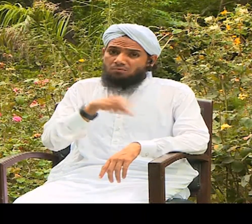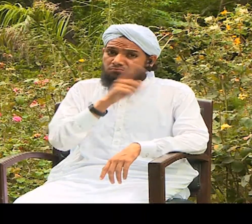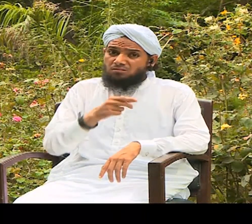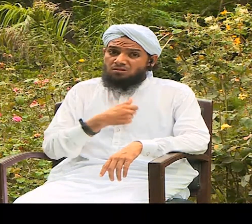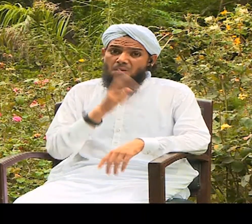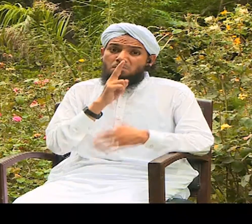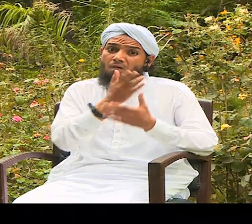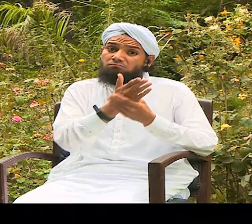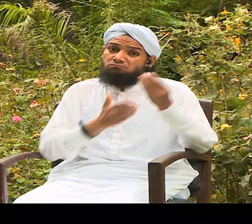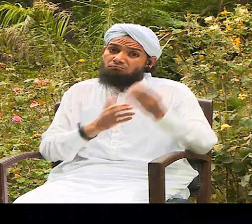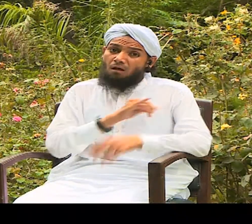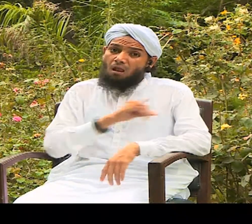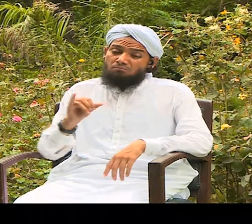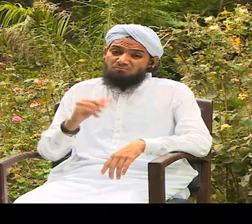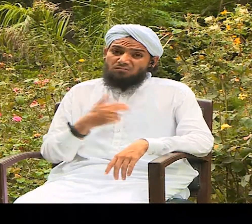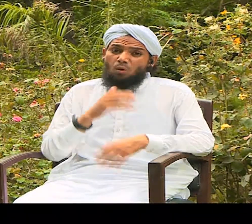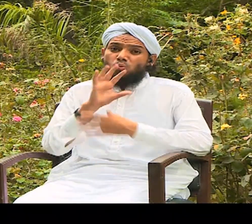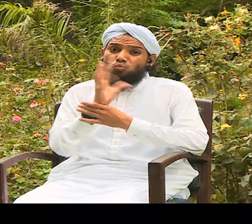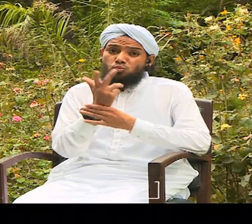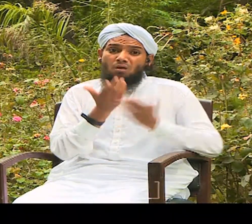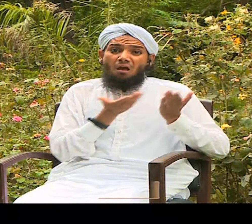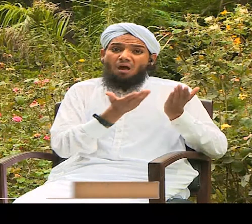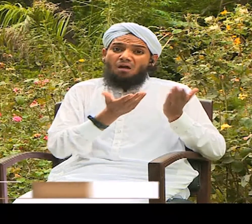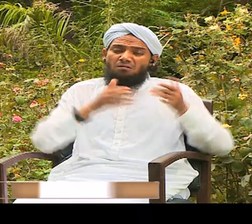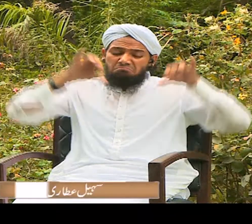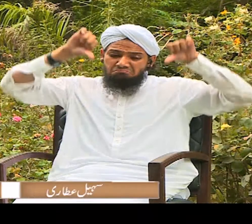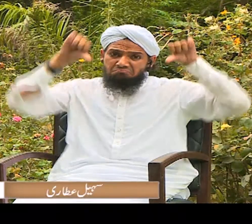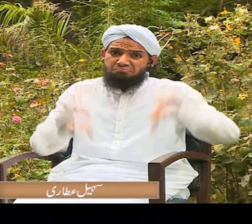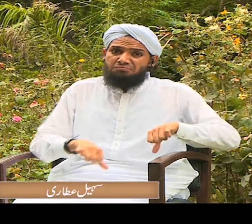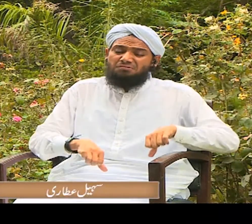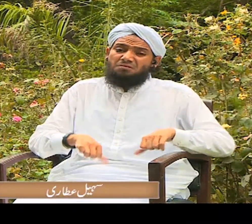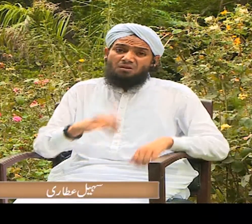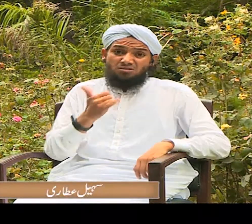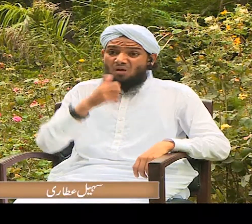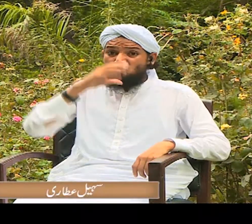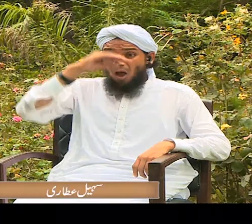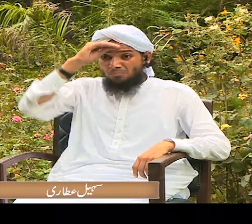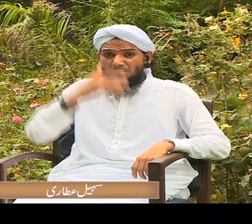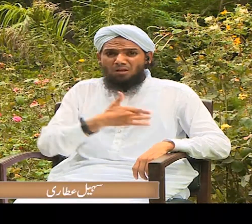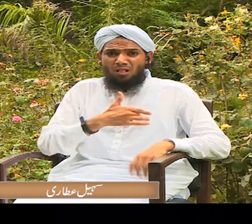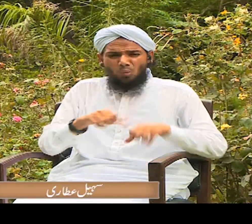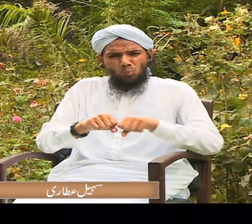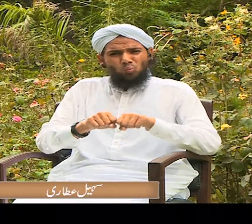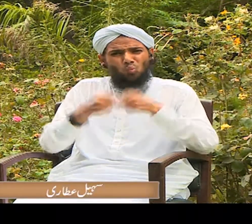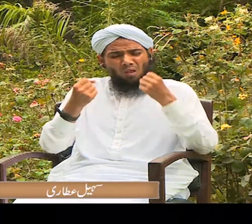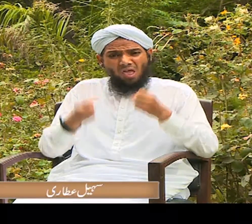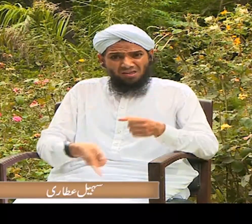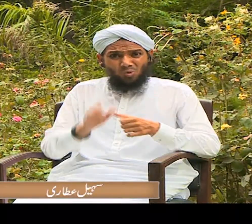ورنہ بازی ہاتھ سے نکل سکتی اور دونوں جہاں کی تباہی مقدر بن سکتی ہے کہ والدین کا دل دکھانے والا